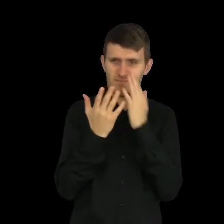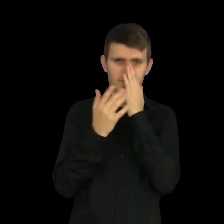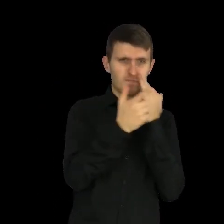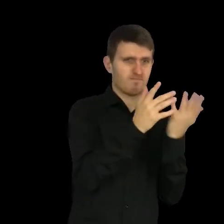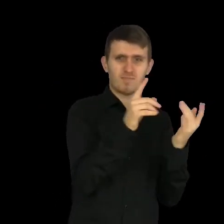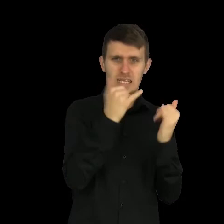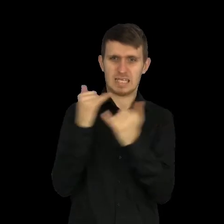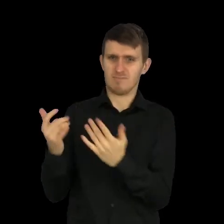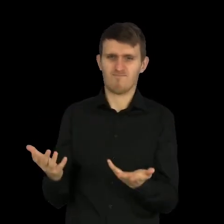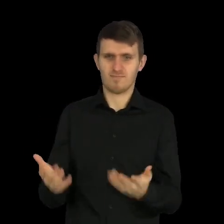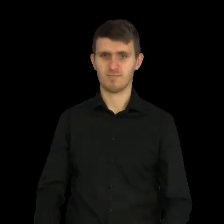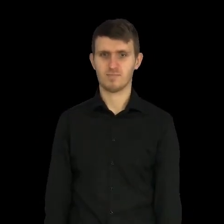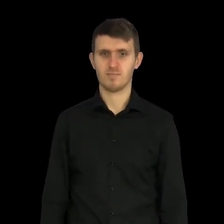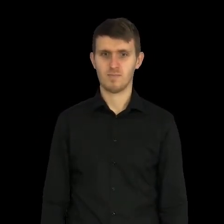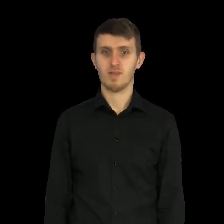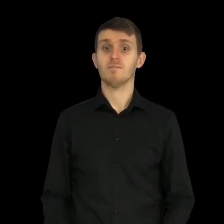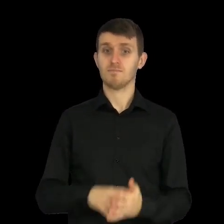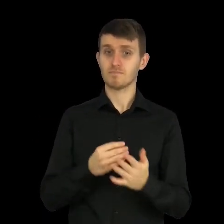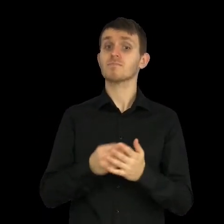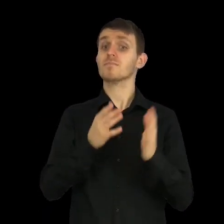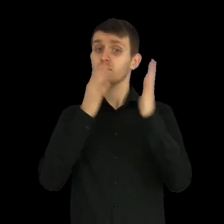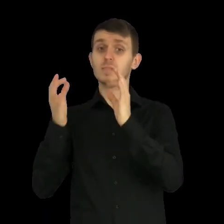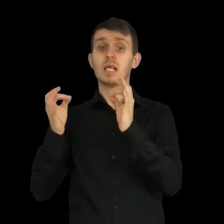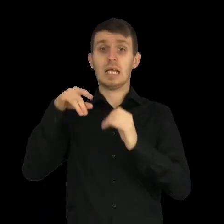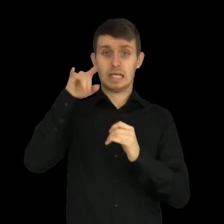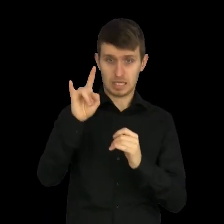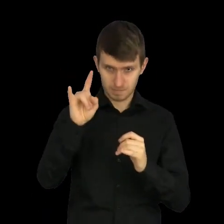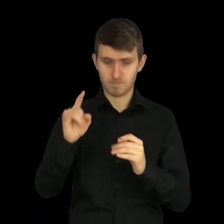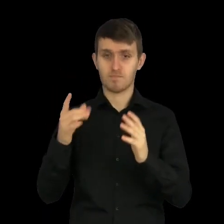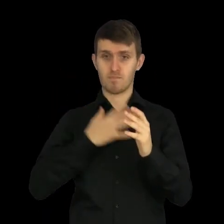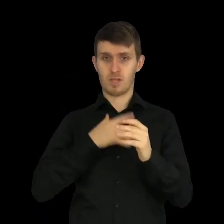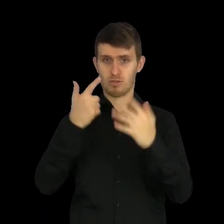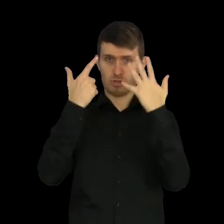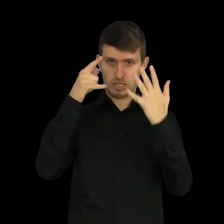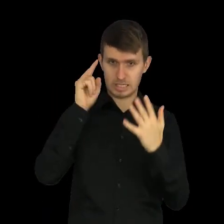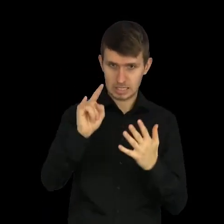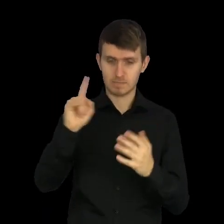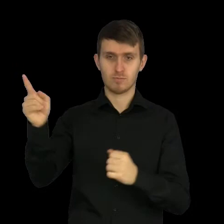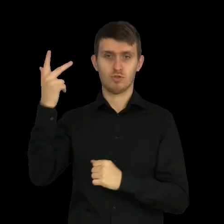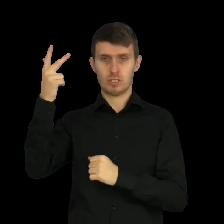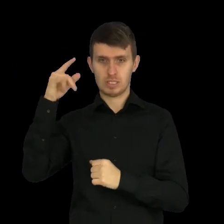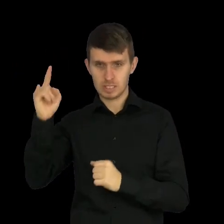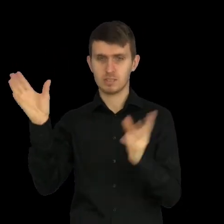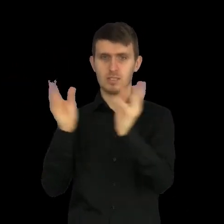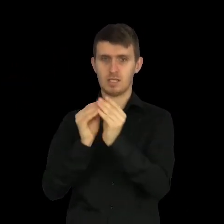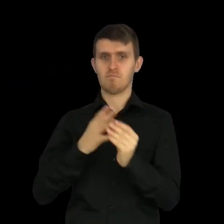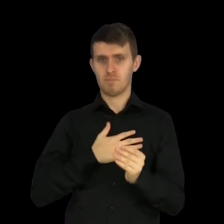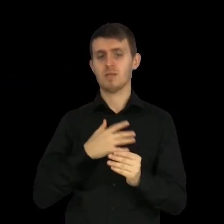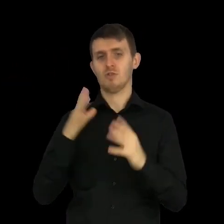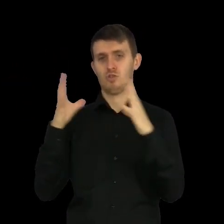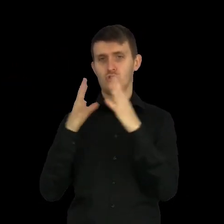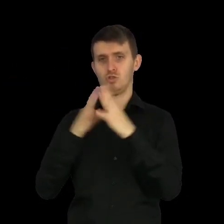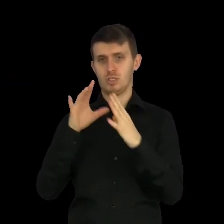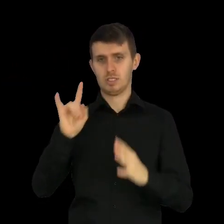miałoby to praktycznego sensu. Teraz y. Jeśli mam 7 sztuk czegoś i dodam 3 sztuki,